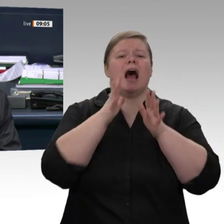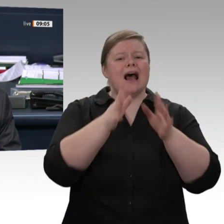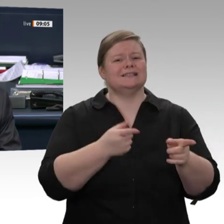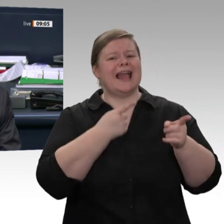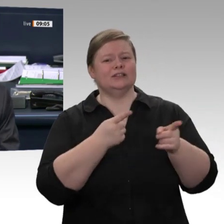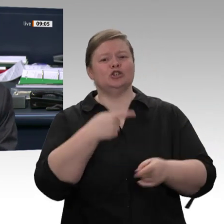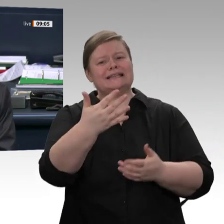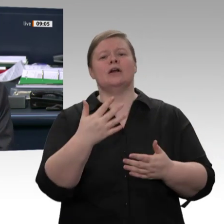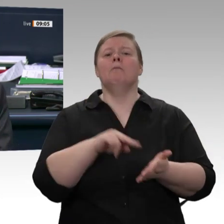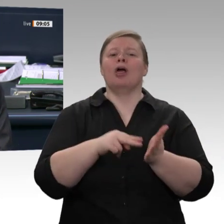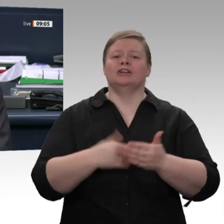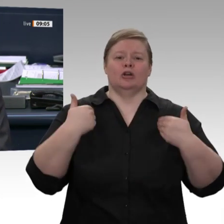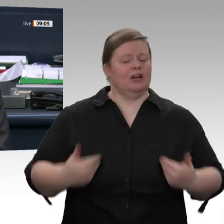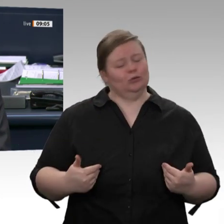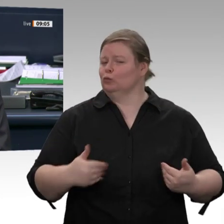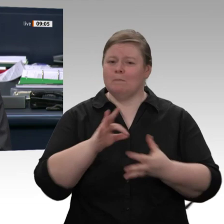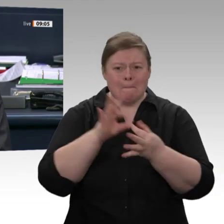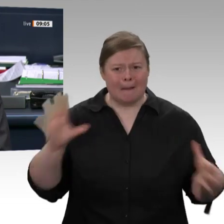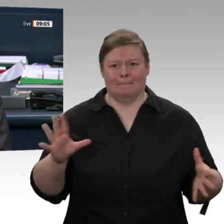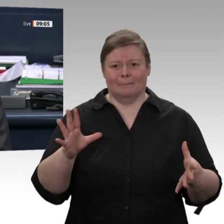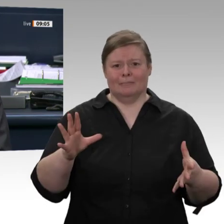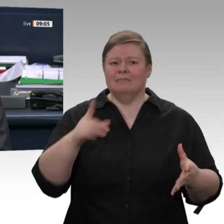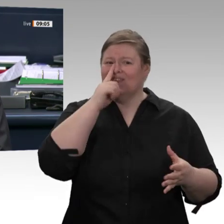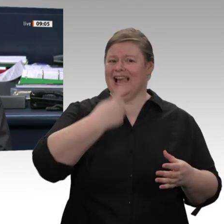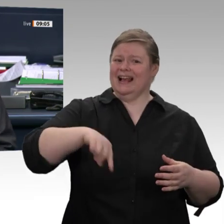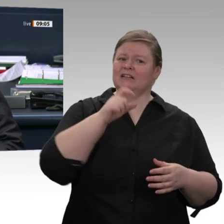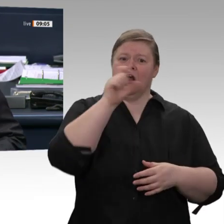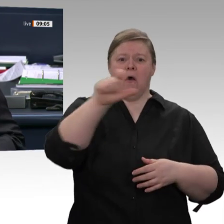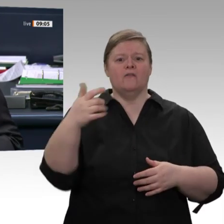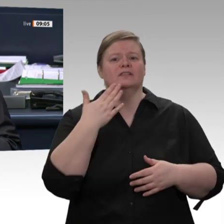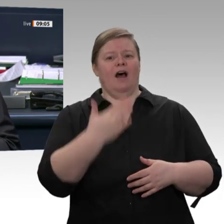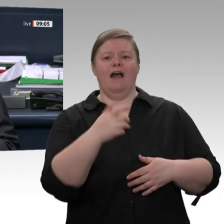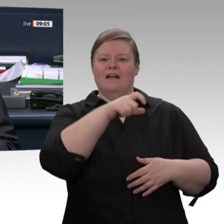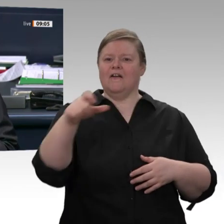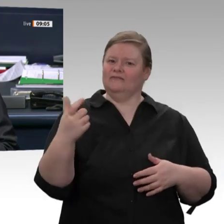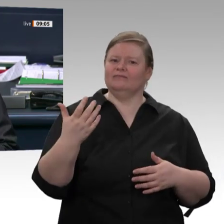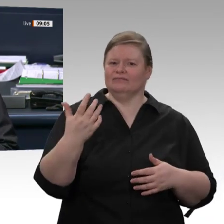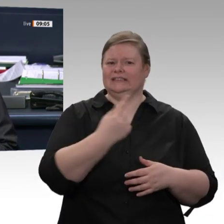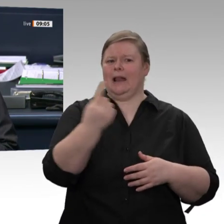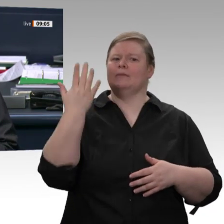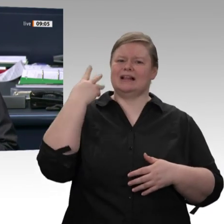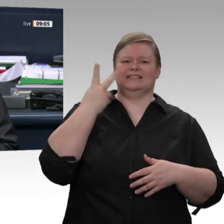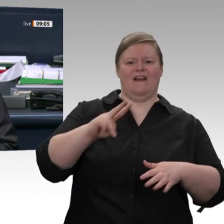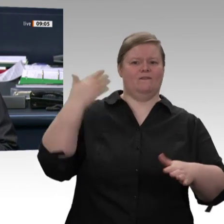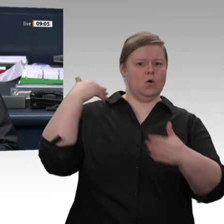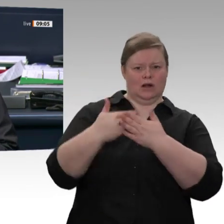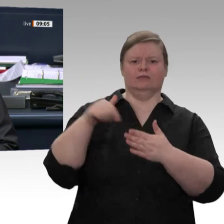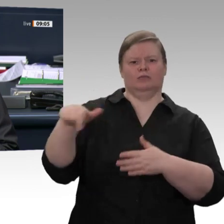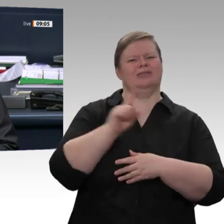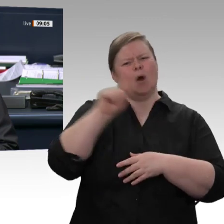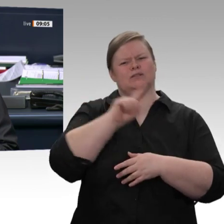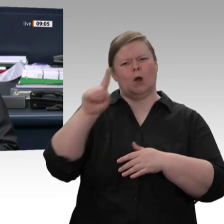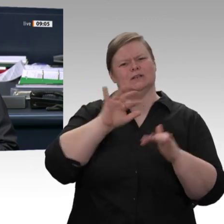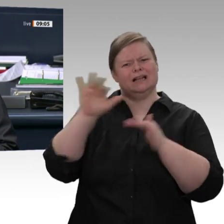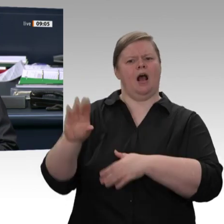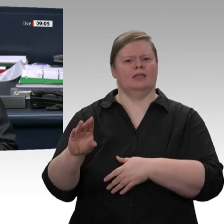Udlo, der in der Bahn, in der er nach den Ereignissen von Hanau fuhr, keinen